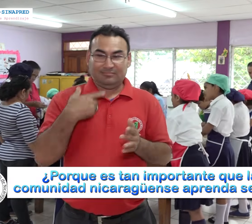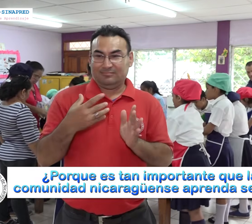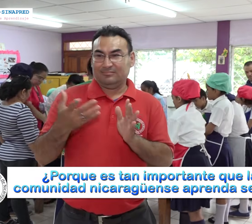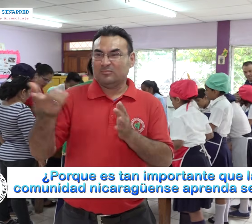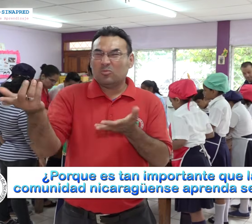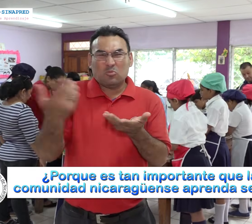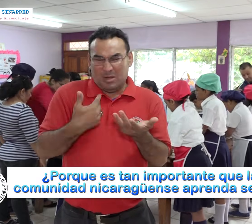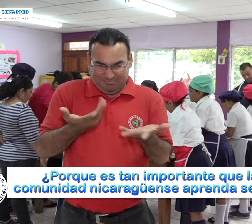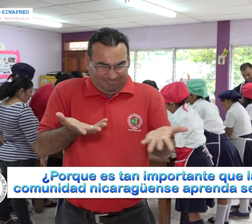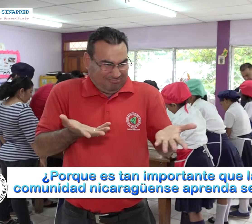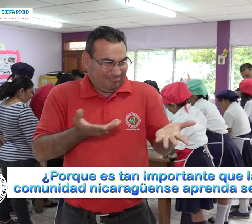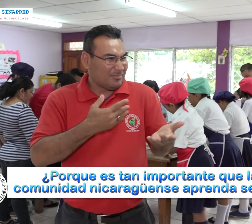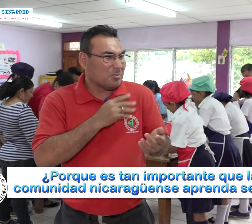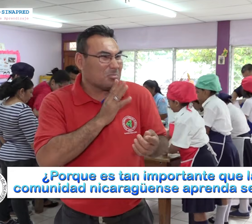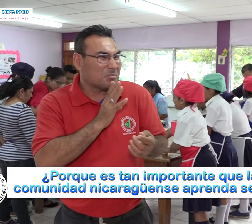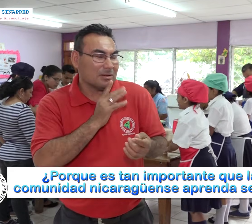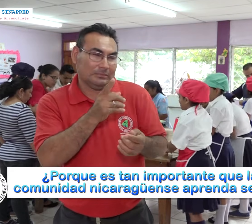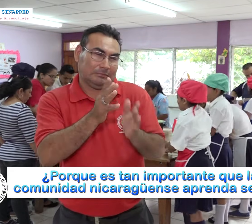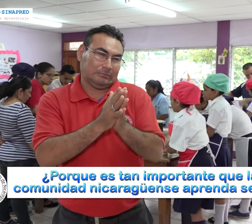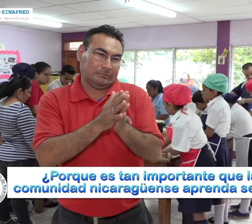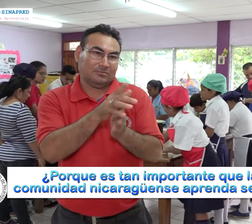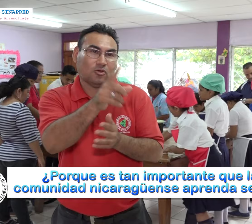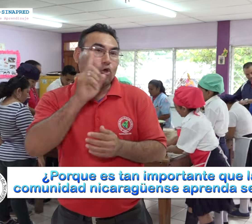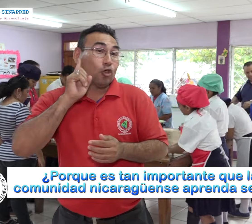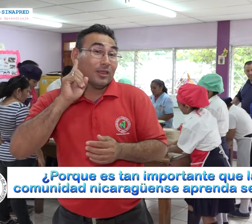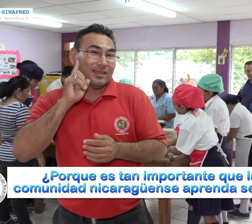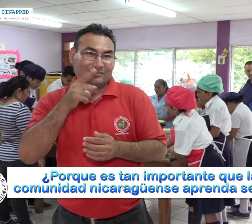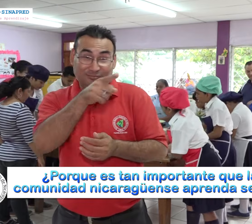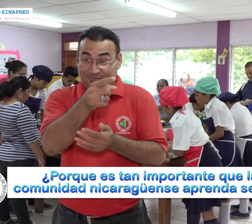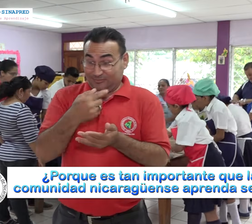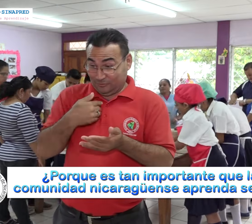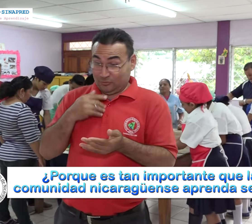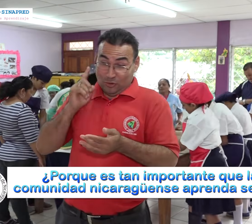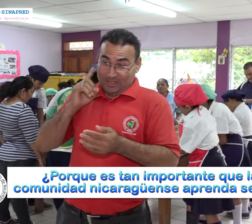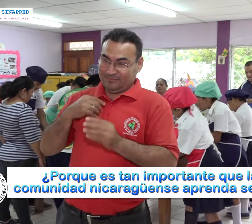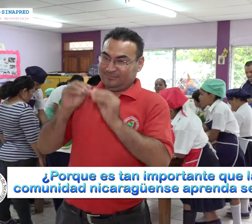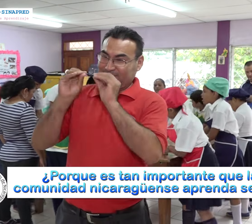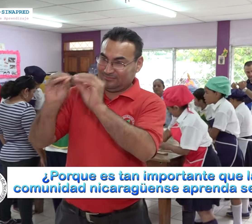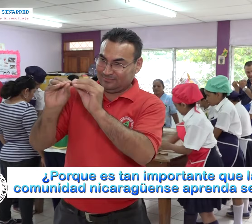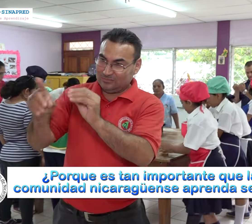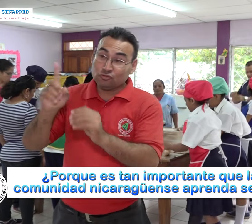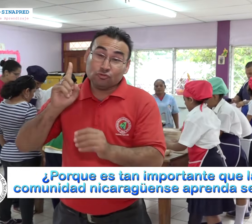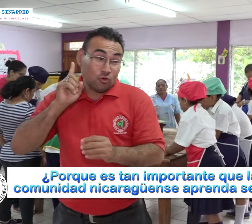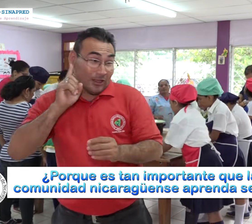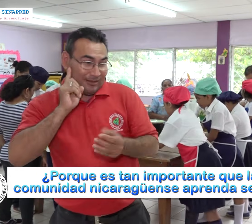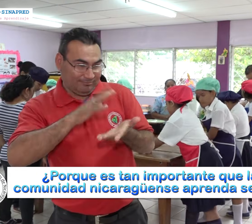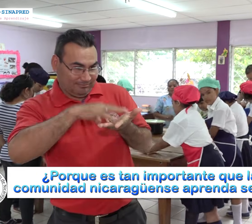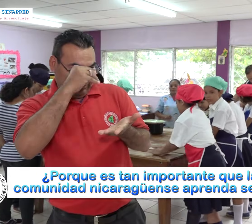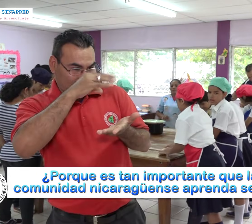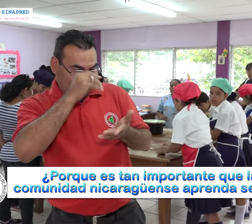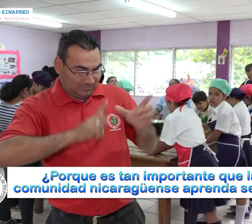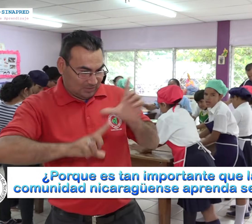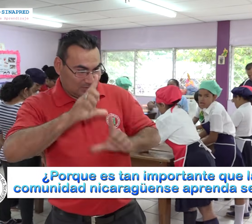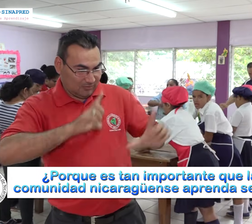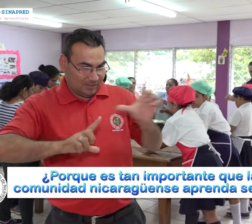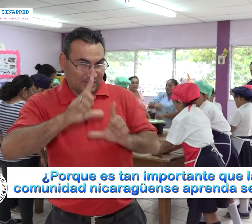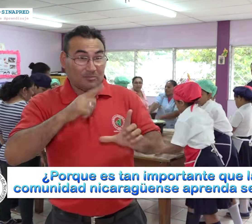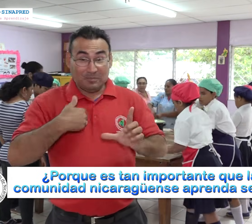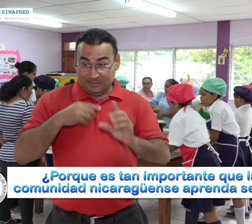sordas estamos dentro de la sociedad. Entonces vos encontrás con una persona oyente. Nosotros, por ejemplo, los sordos les enseñamos lenguaje de señas a